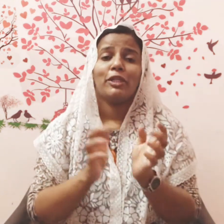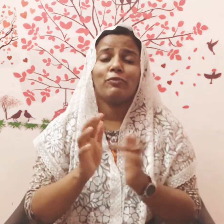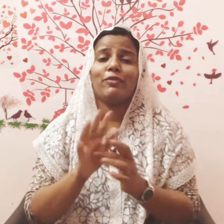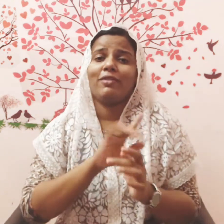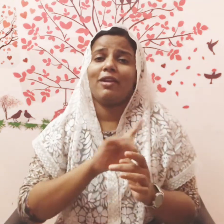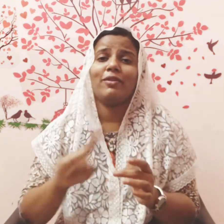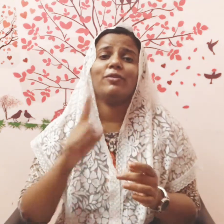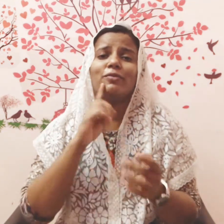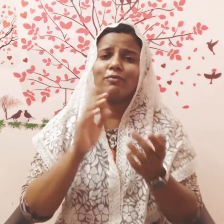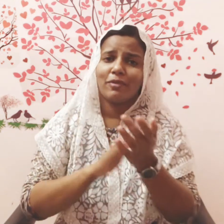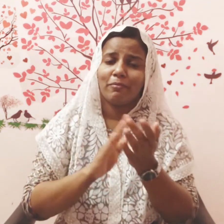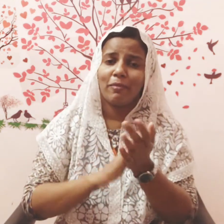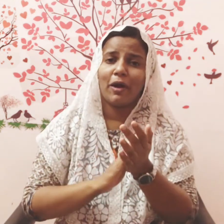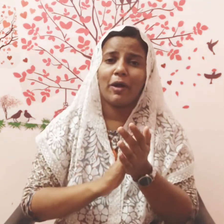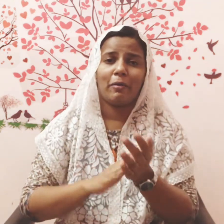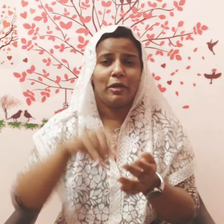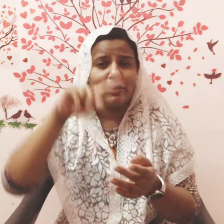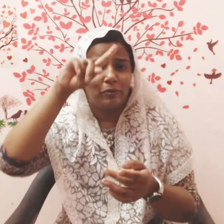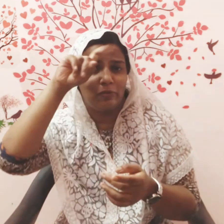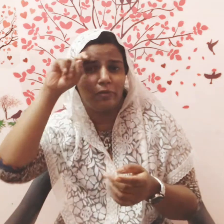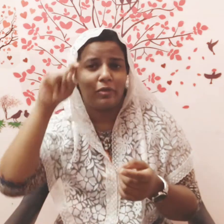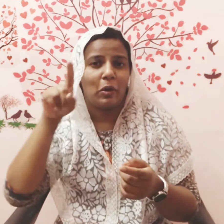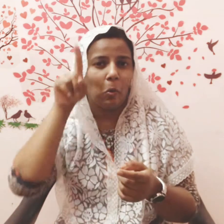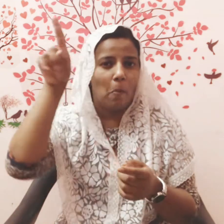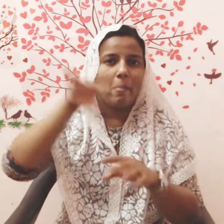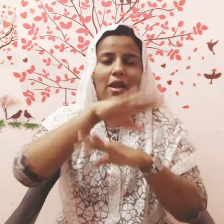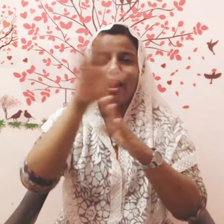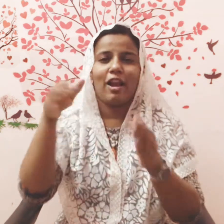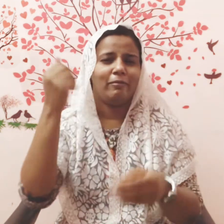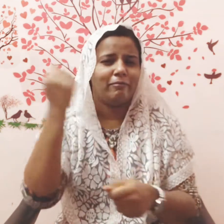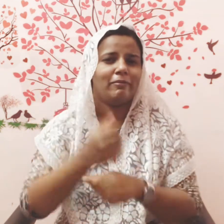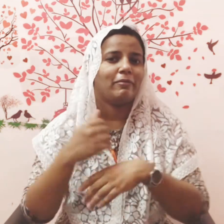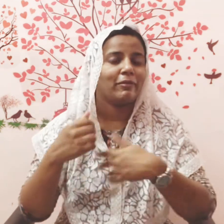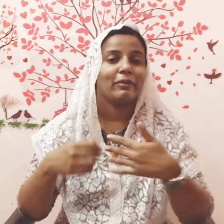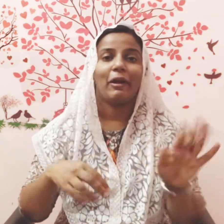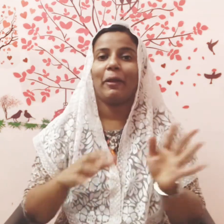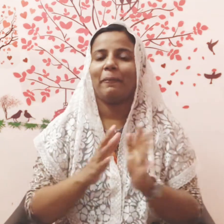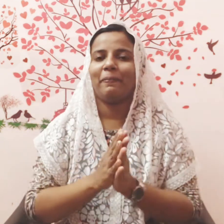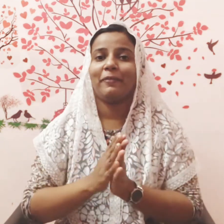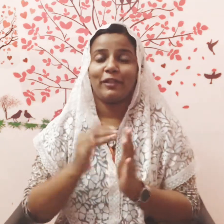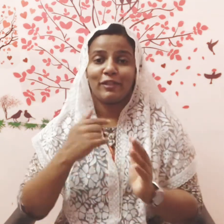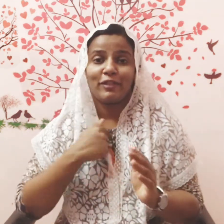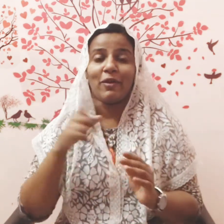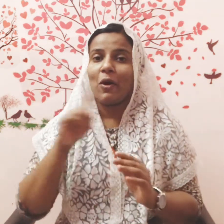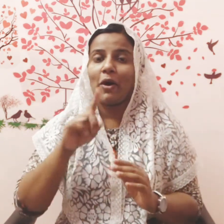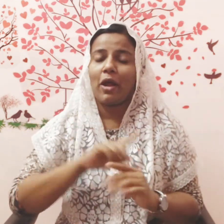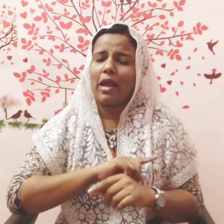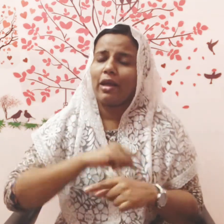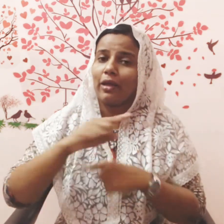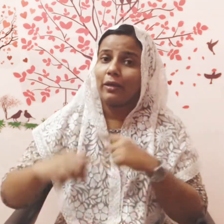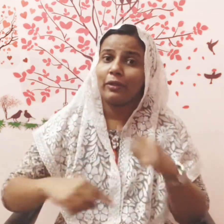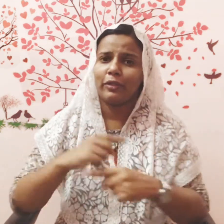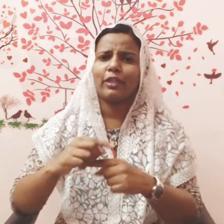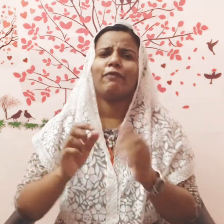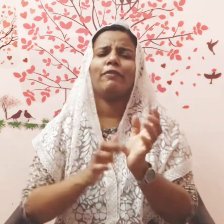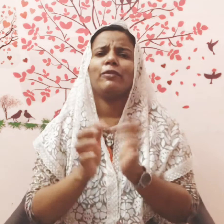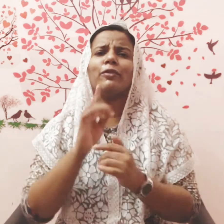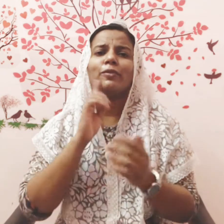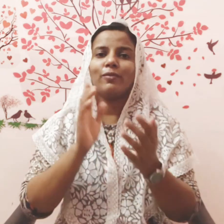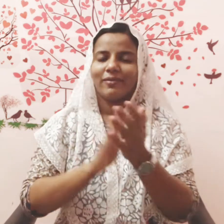ദൈവത്തിനെ സ്തുതി പാടും. ദുഷ്ടന്മാരുടെ കൊമ്പുകളൊക്കെയും ഞാൻ മുറിച്ചു കളയും, നീതിമാന്മാരുടെ കൊമ്പുകളോ ഉയർന്നിരിക്കും. ഞാനോ എന്നേക്കും പ്രസ്താവിക്കും. അടുത്തത്